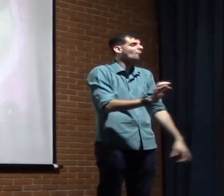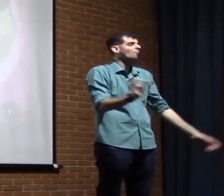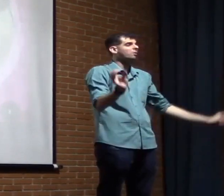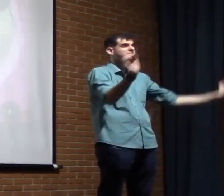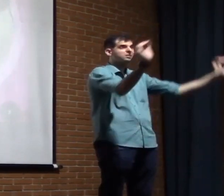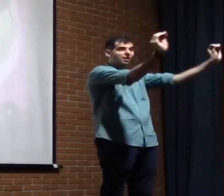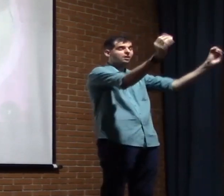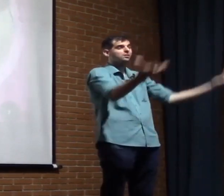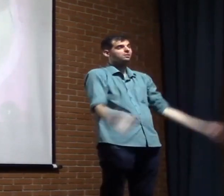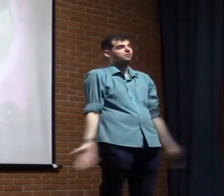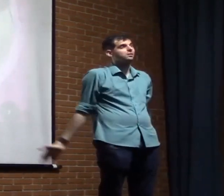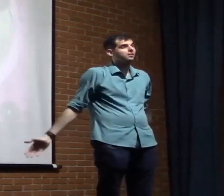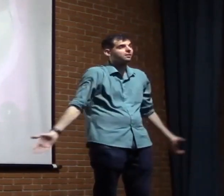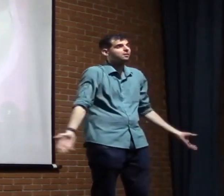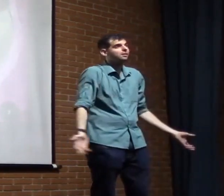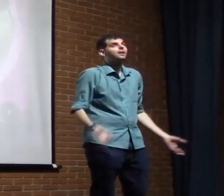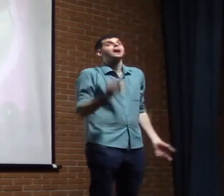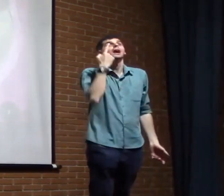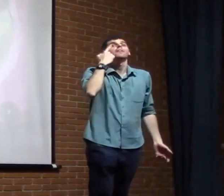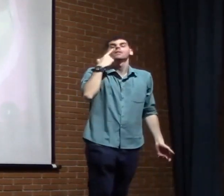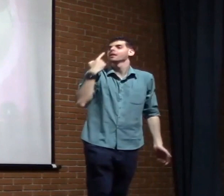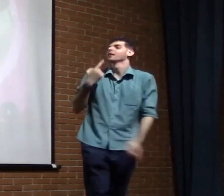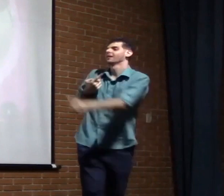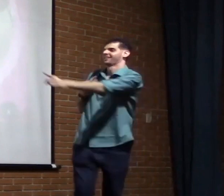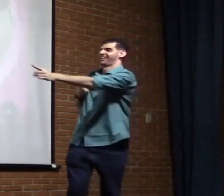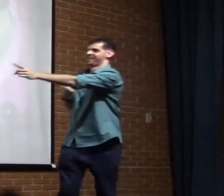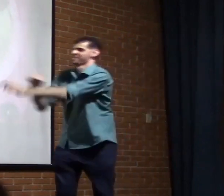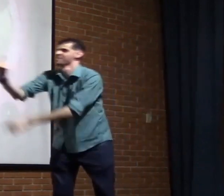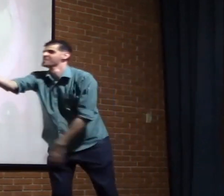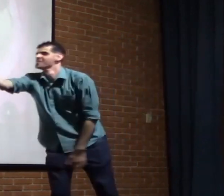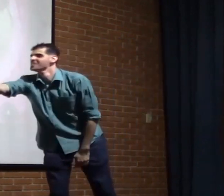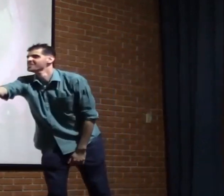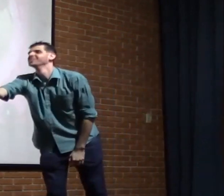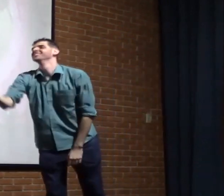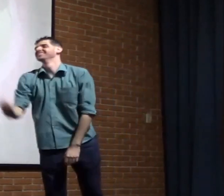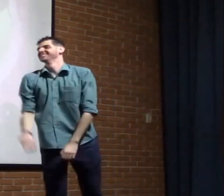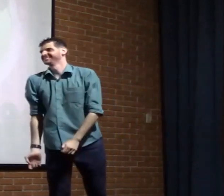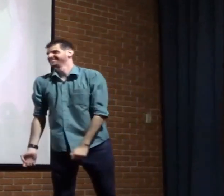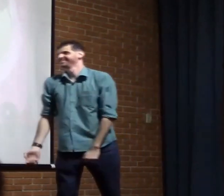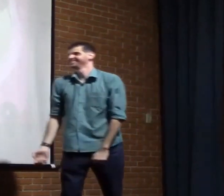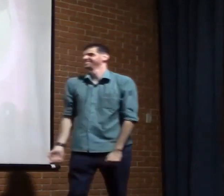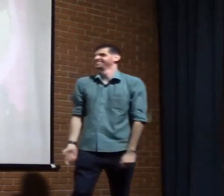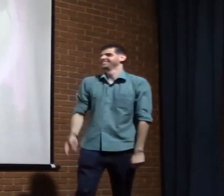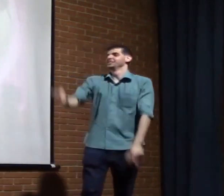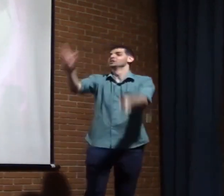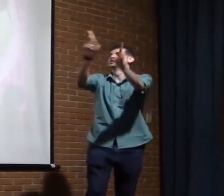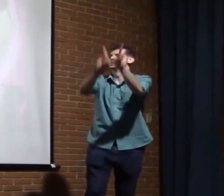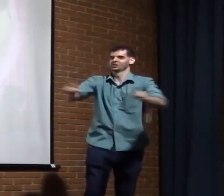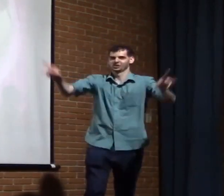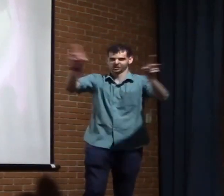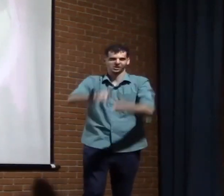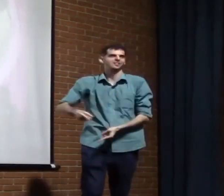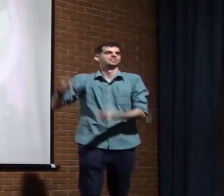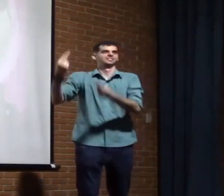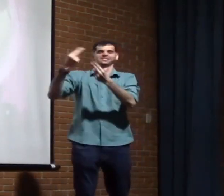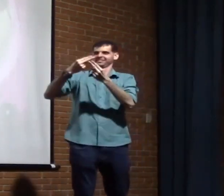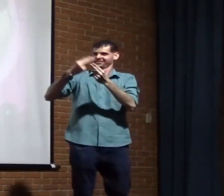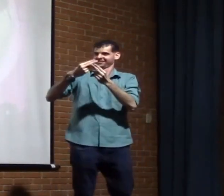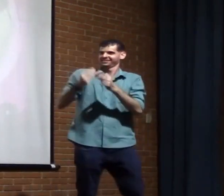né? Ninguém. A gente tem um aqui. Um só. Lá em Tatuapé.